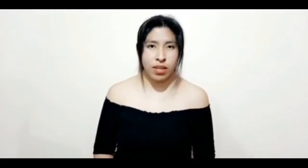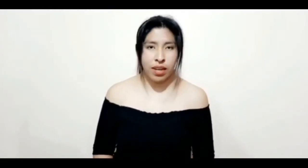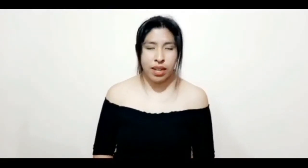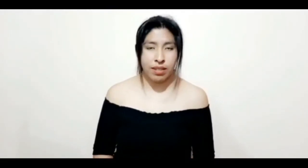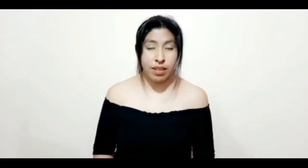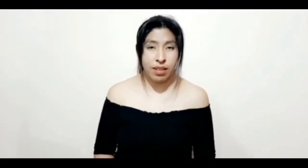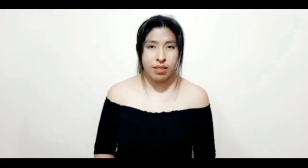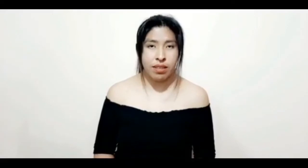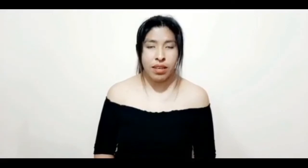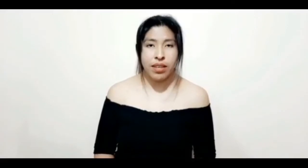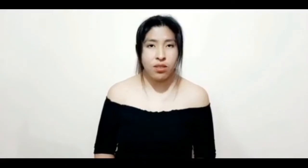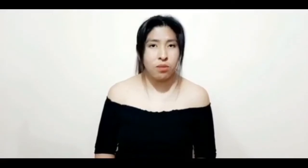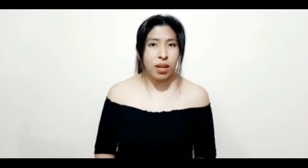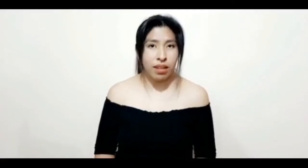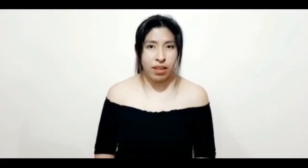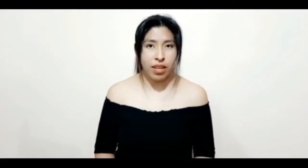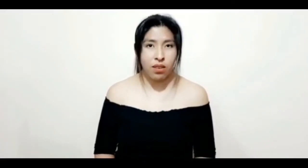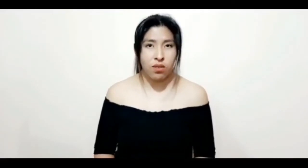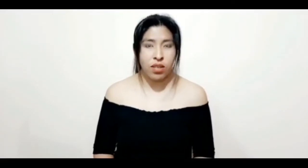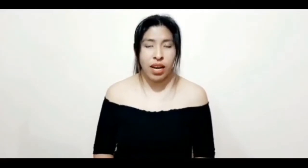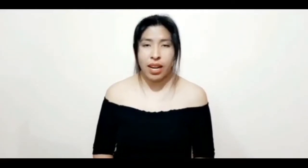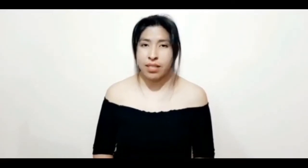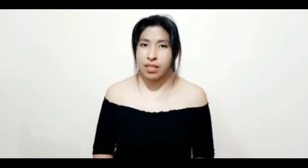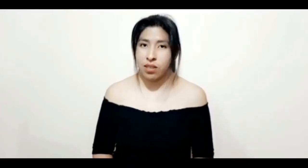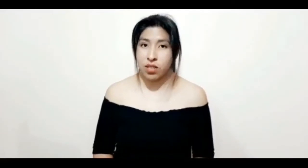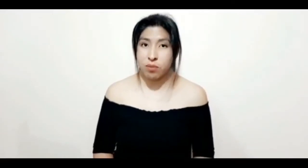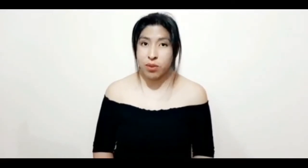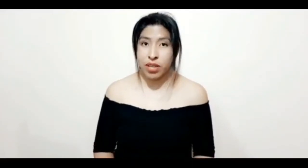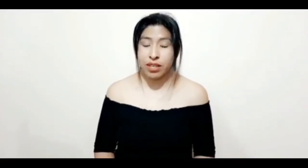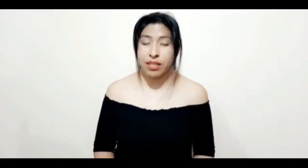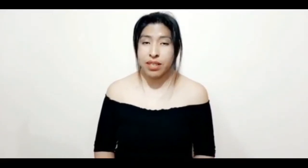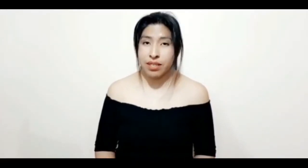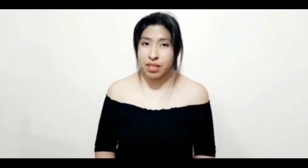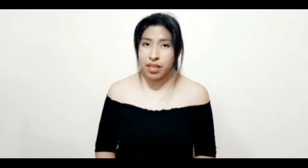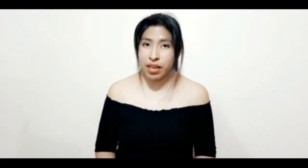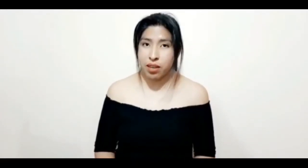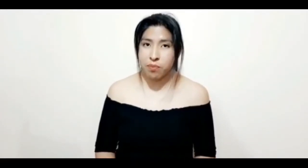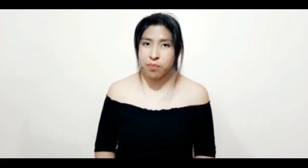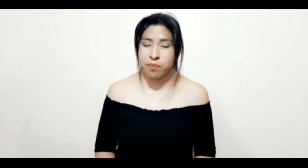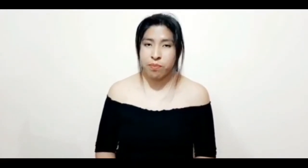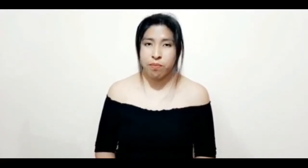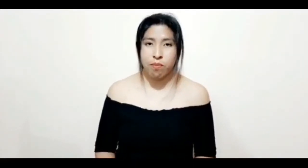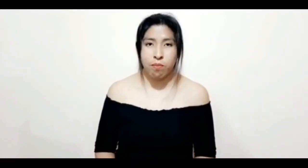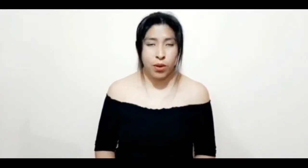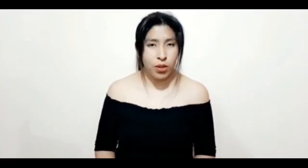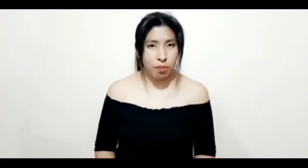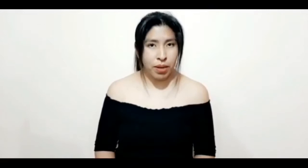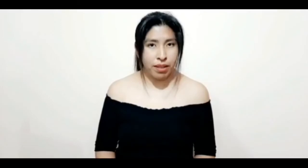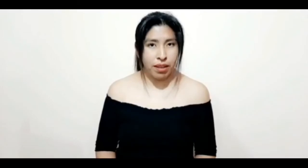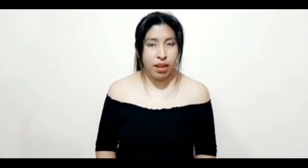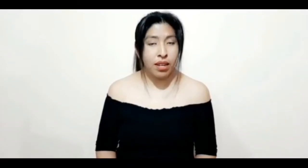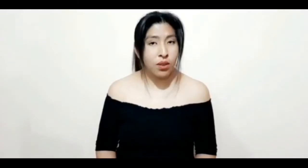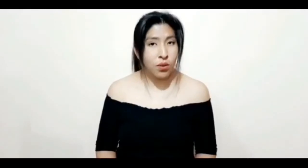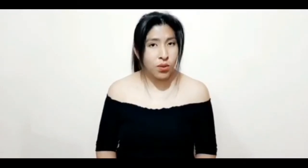en las señas. Estos van adheridos a la seña correspondientes que se requieren. Por otra parte, las